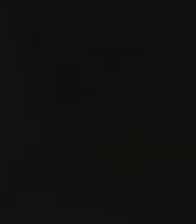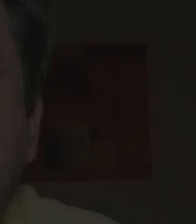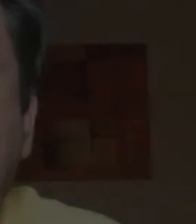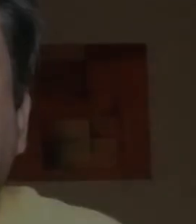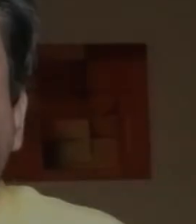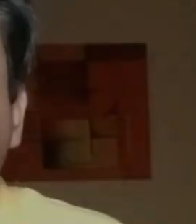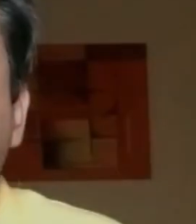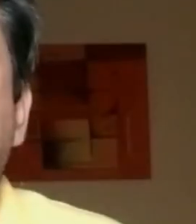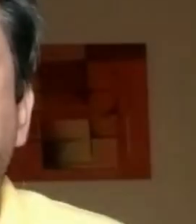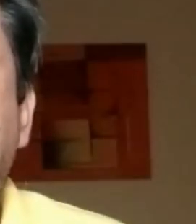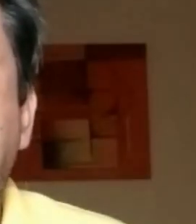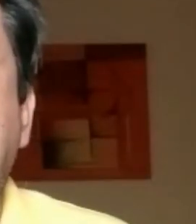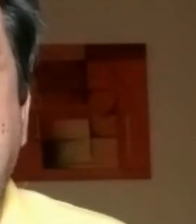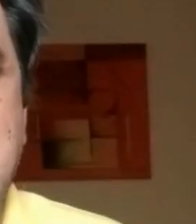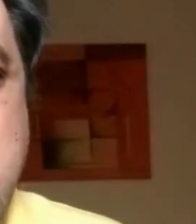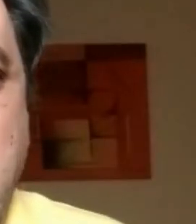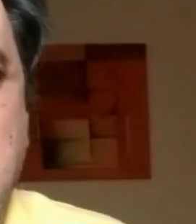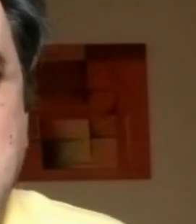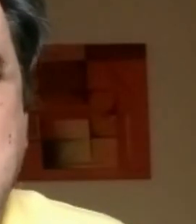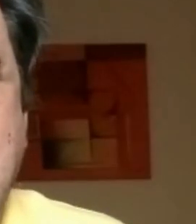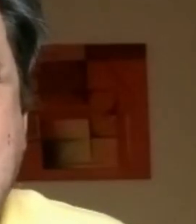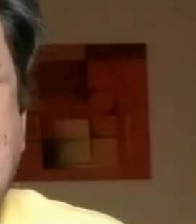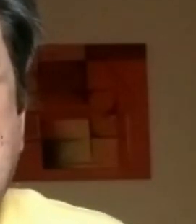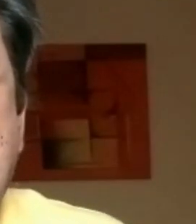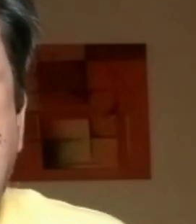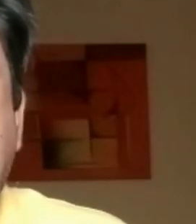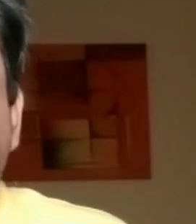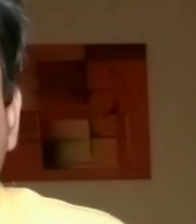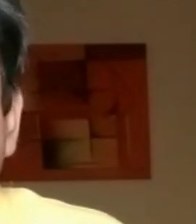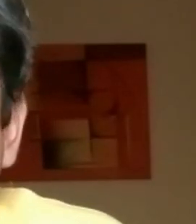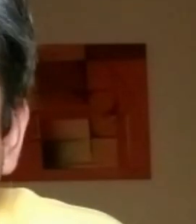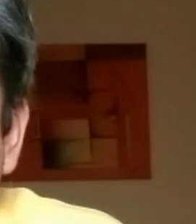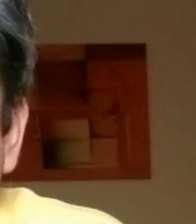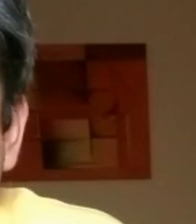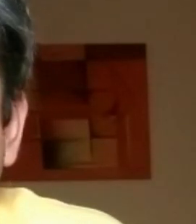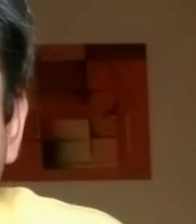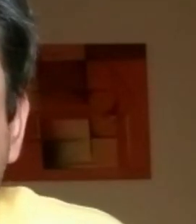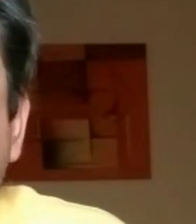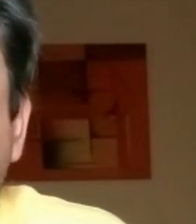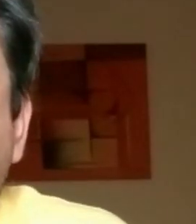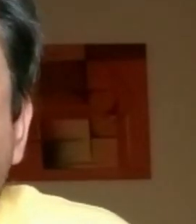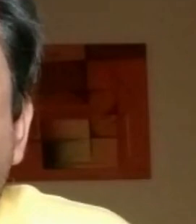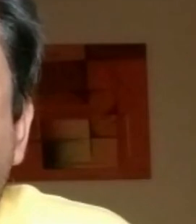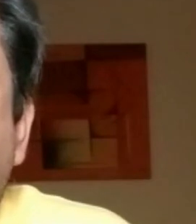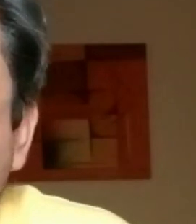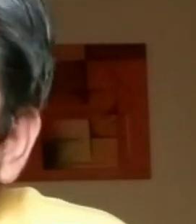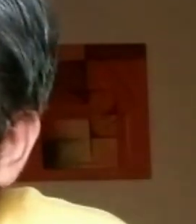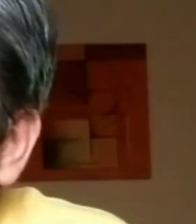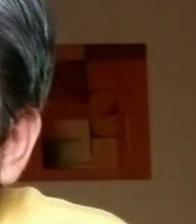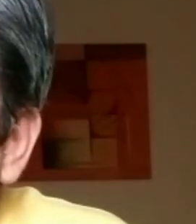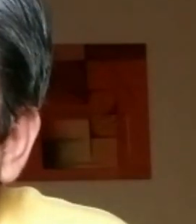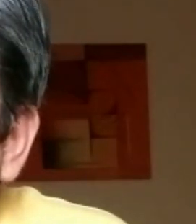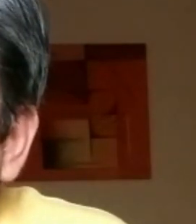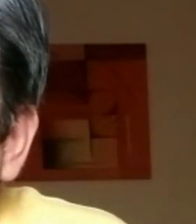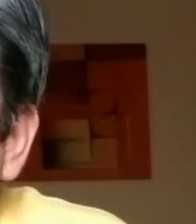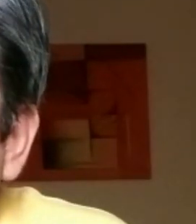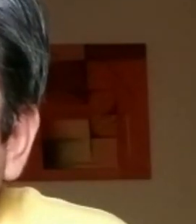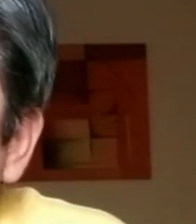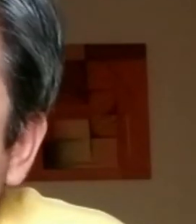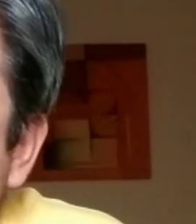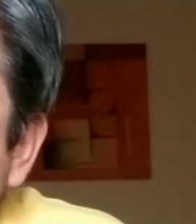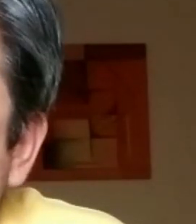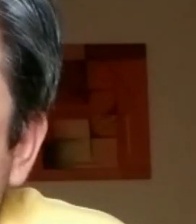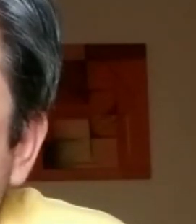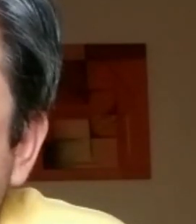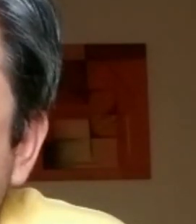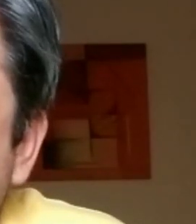ambiente. E aí, pessoal, beleza? Sou Rodrigo Lima, jornalista. Gostaram do vídeo?